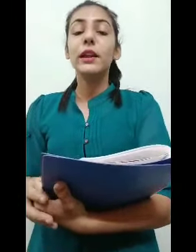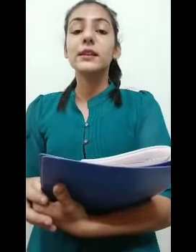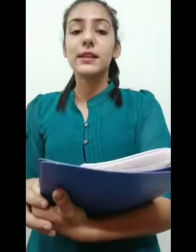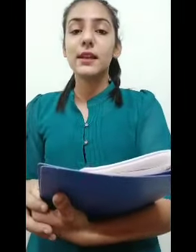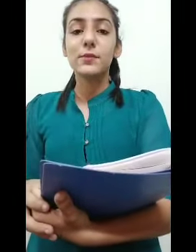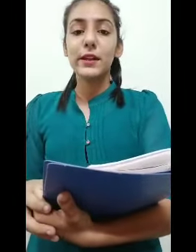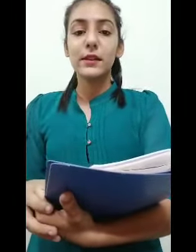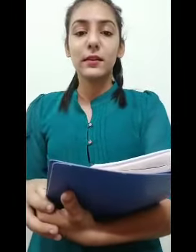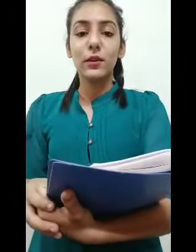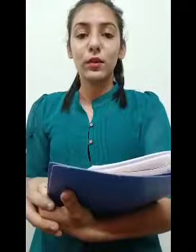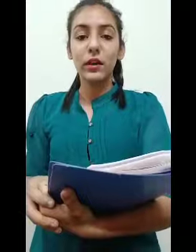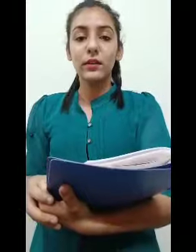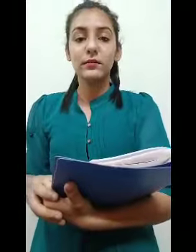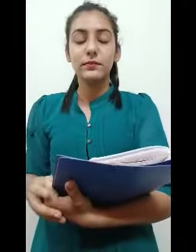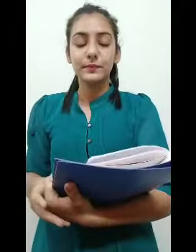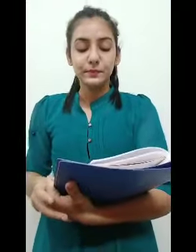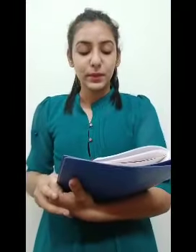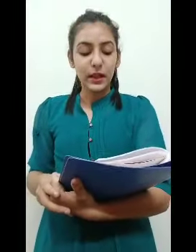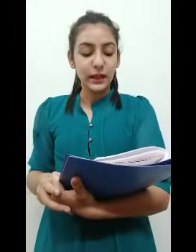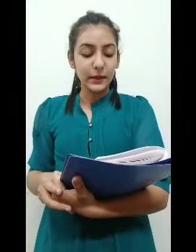फीलिंग्स कैसे एक्सप्रेस करते होंगे, बताइए?